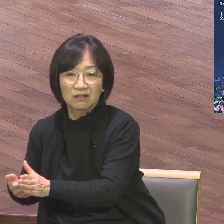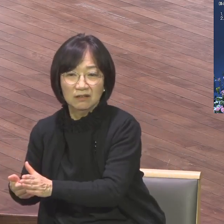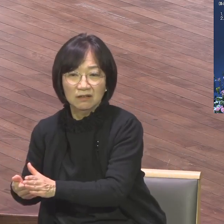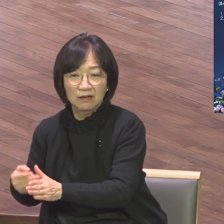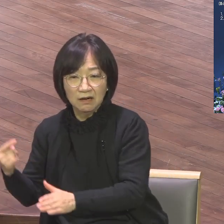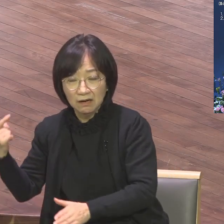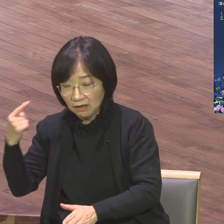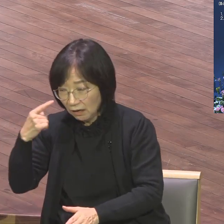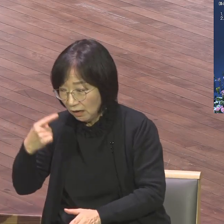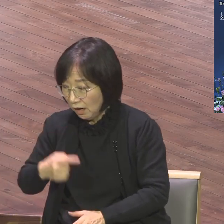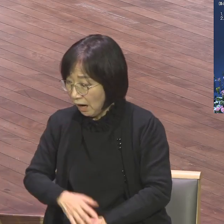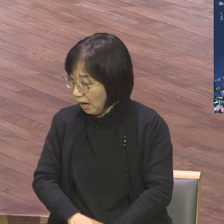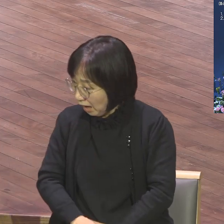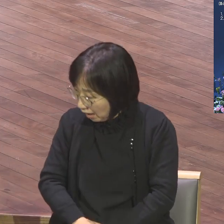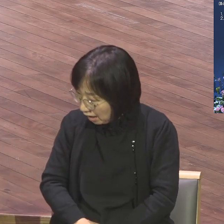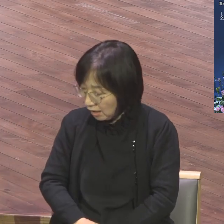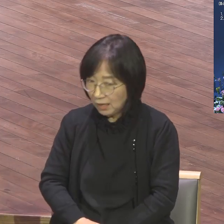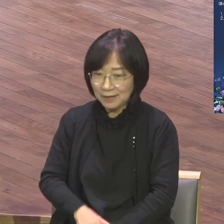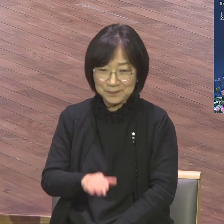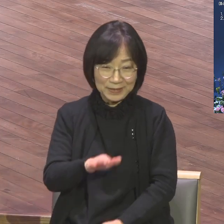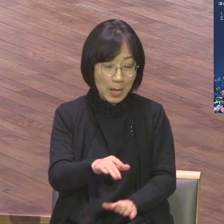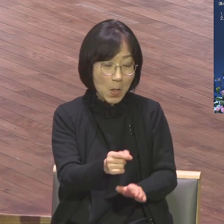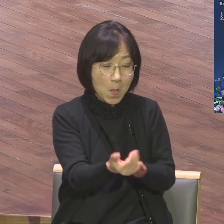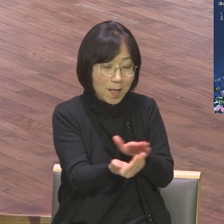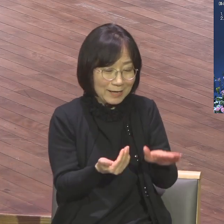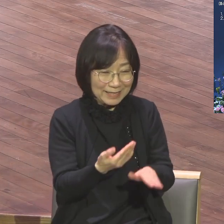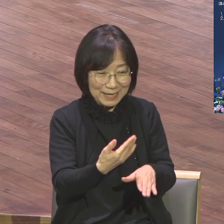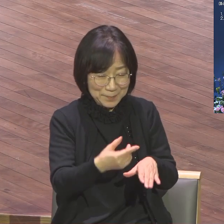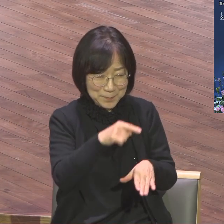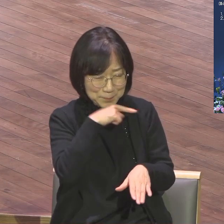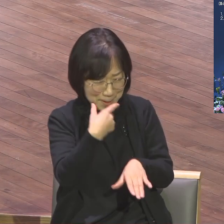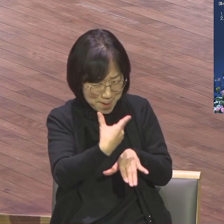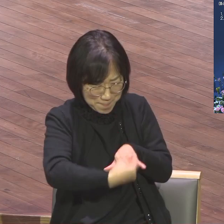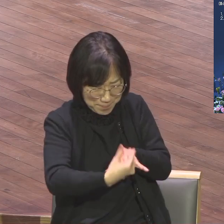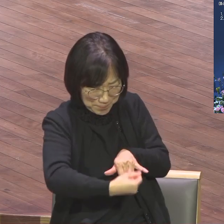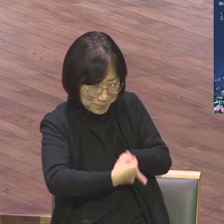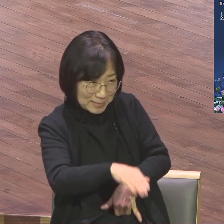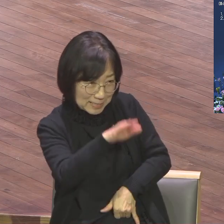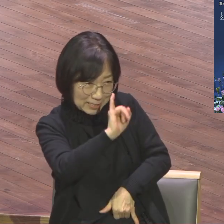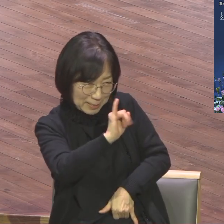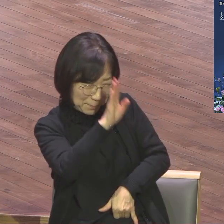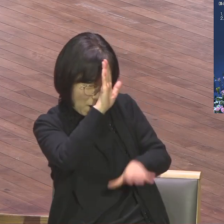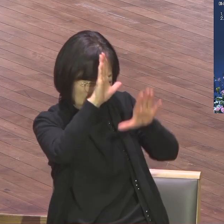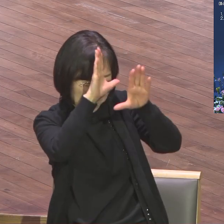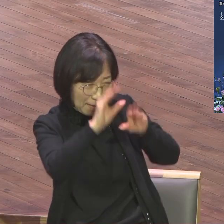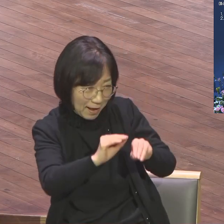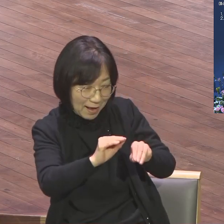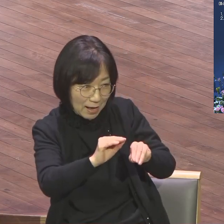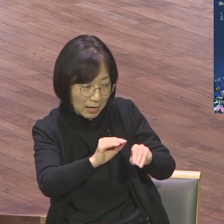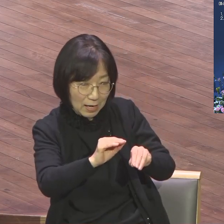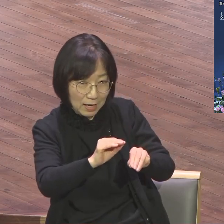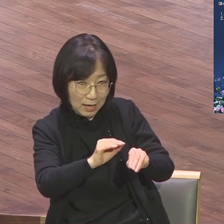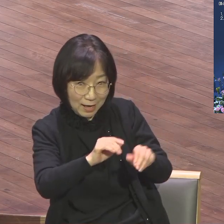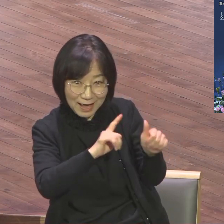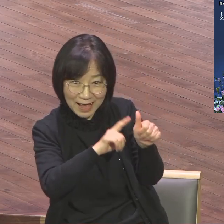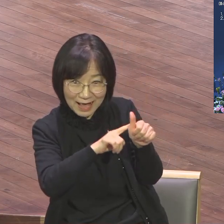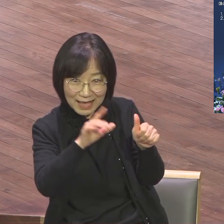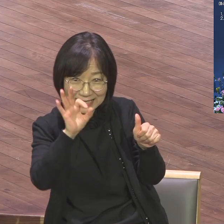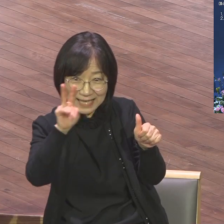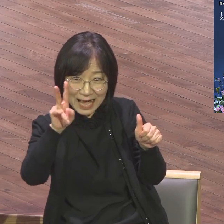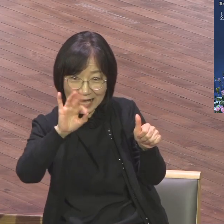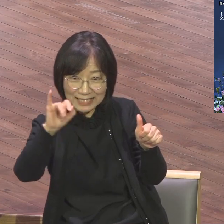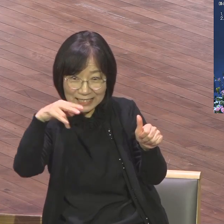방금 전에도 혈루증에 걸렸던 이 여인이 치유받는 것을 직접 봤잖아요. 아,